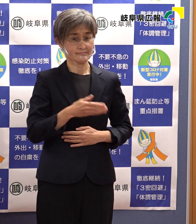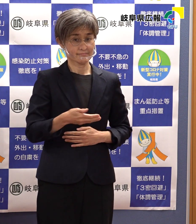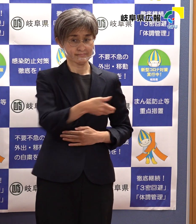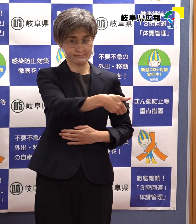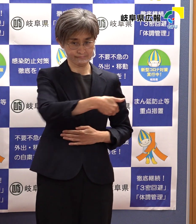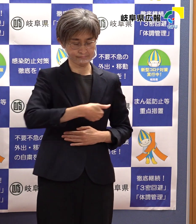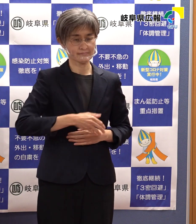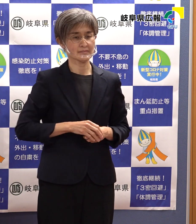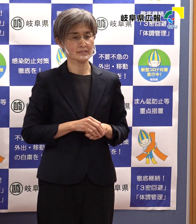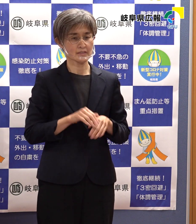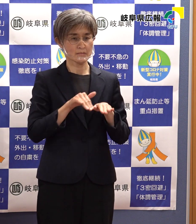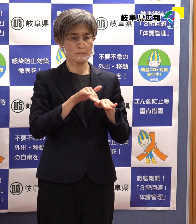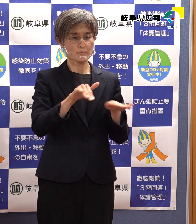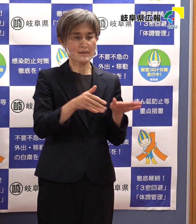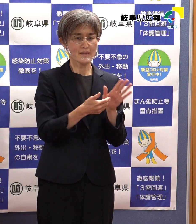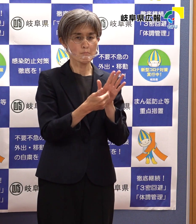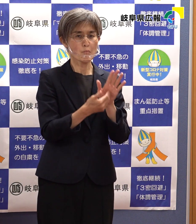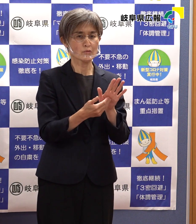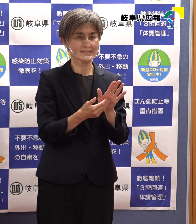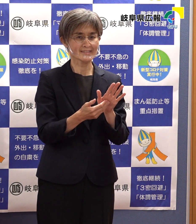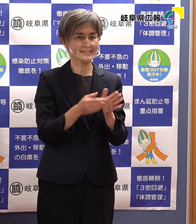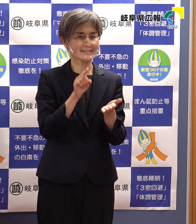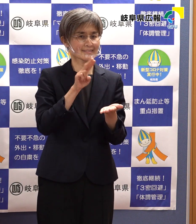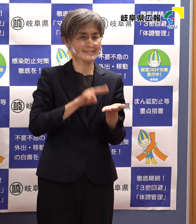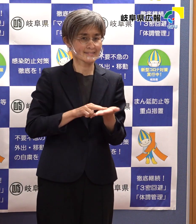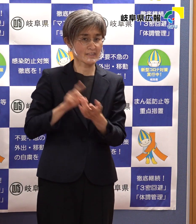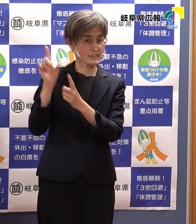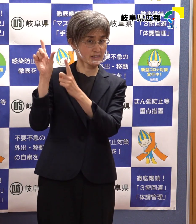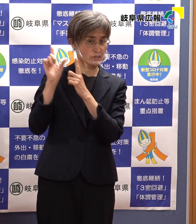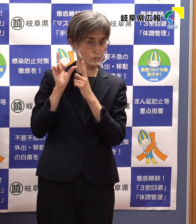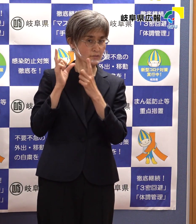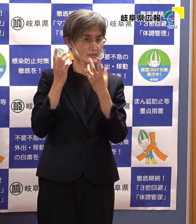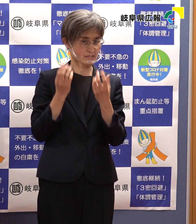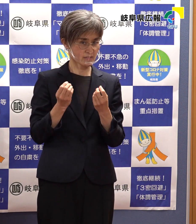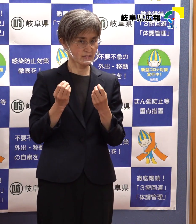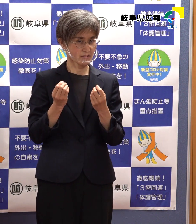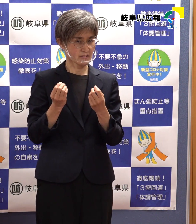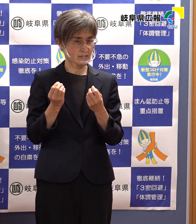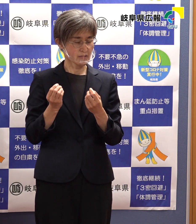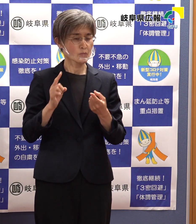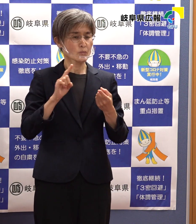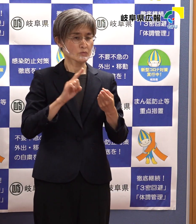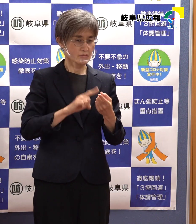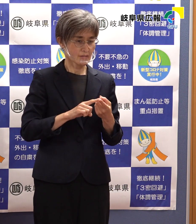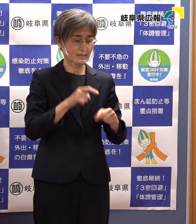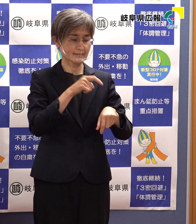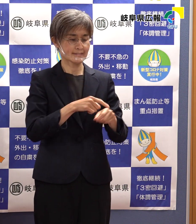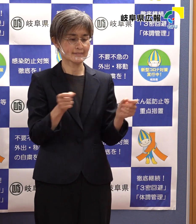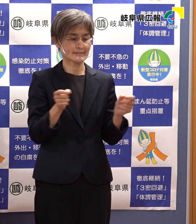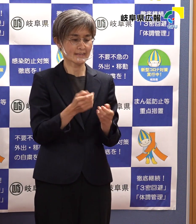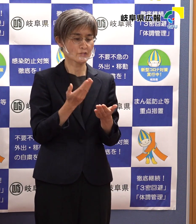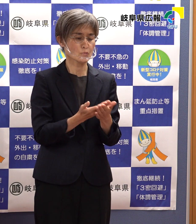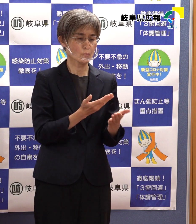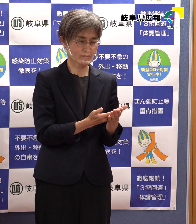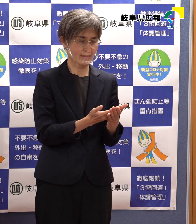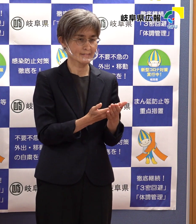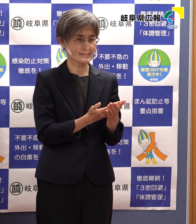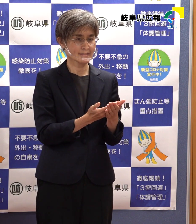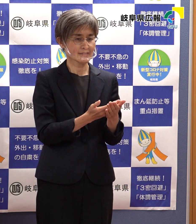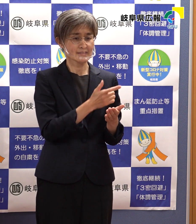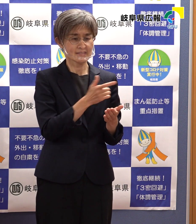はい、まん延防止を受けて、時短要請など強制力を伴う部分は求めたとして、それ以外